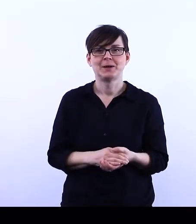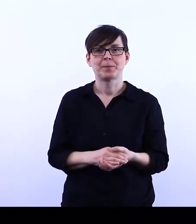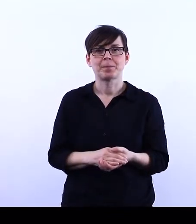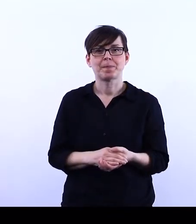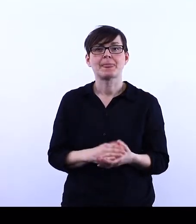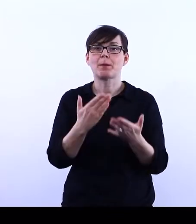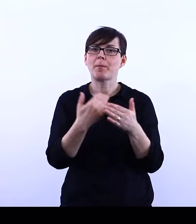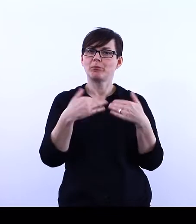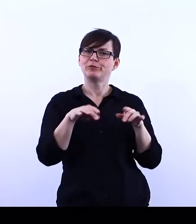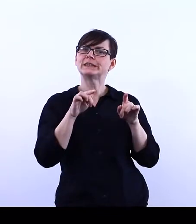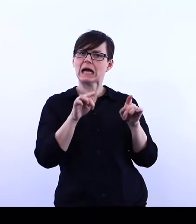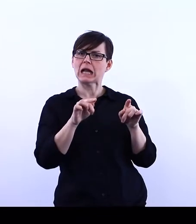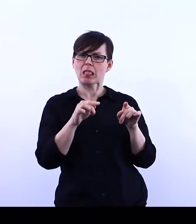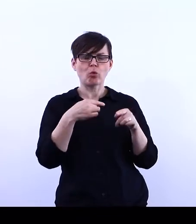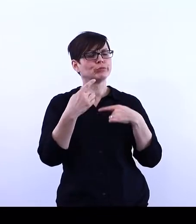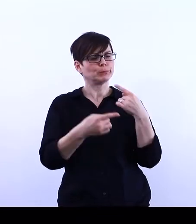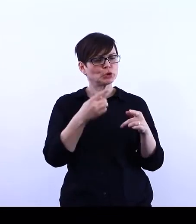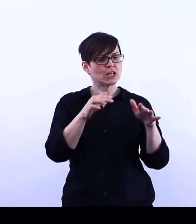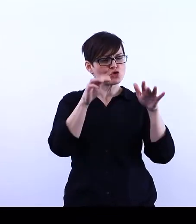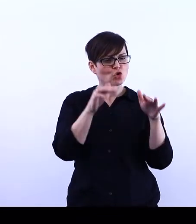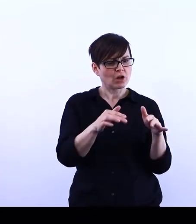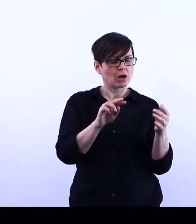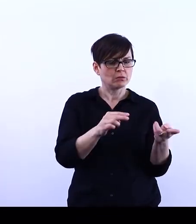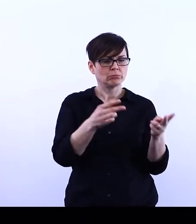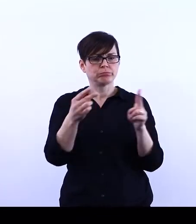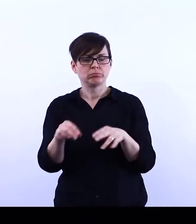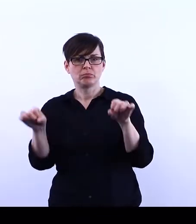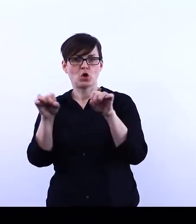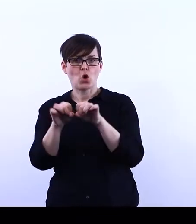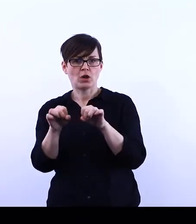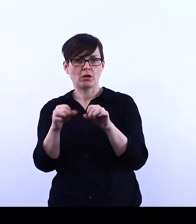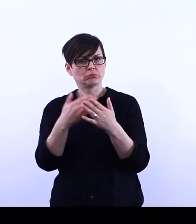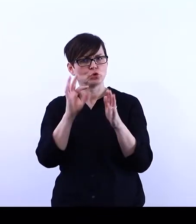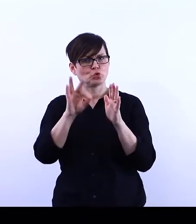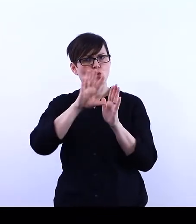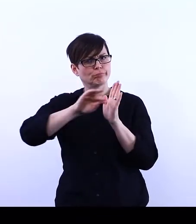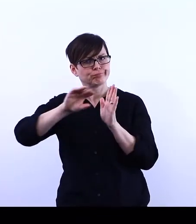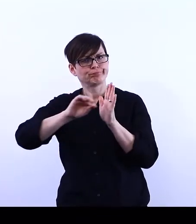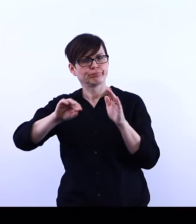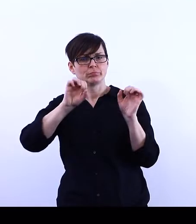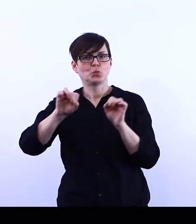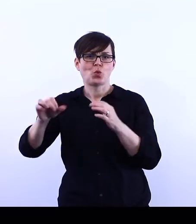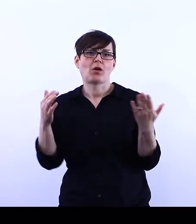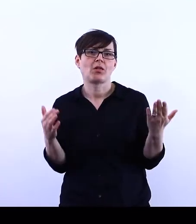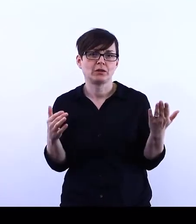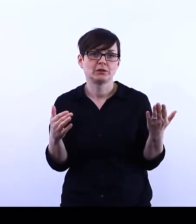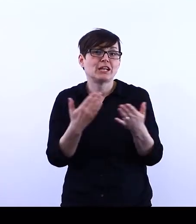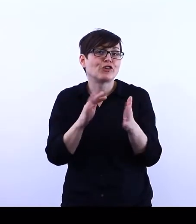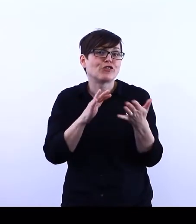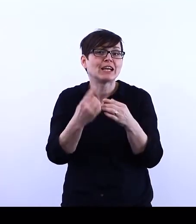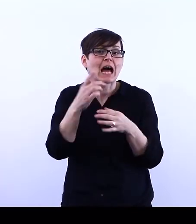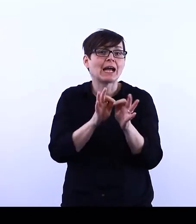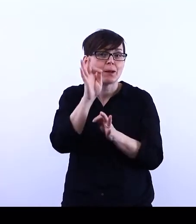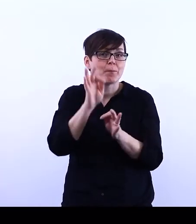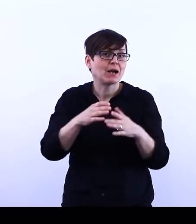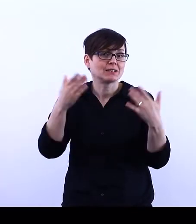jetzt im Analogen eben auch schon gibt, abbildet. Und insofern, dass dann eben auch eine Maßnahme sein kann, das dann